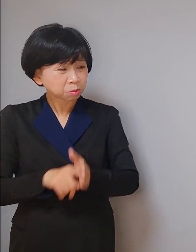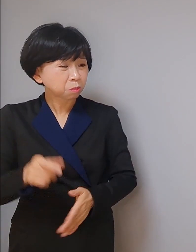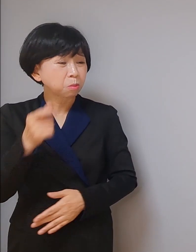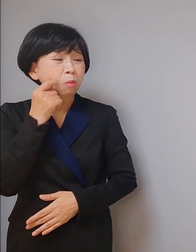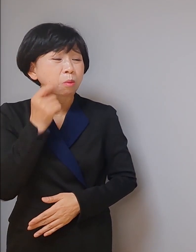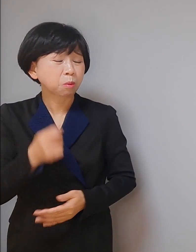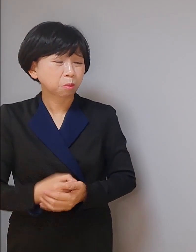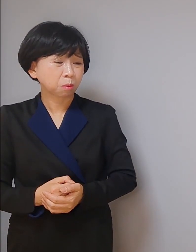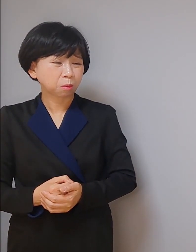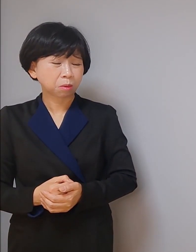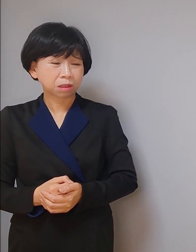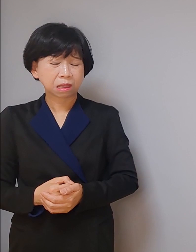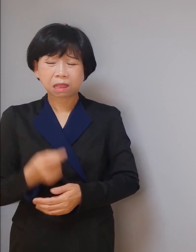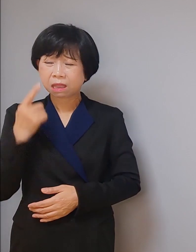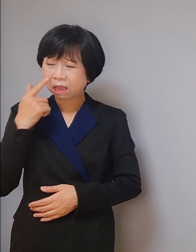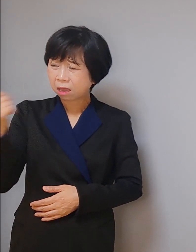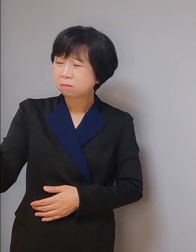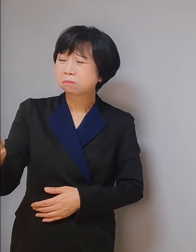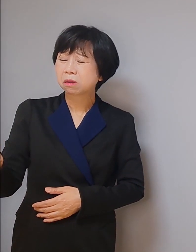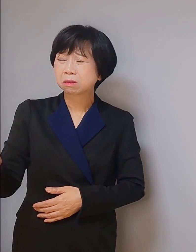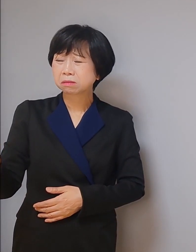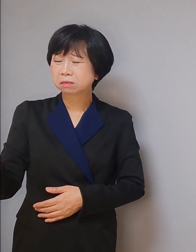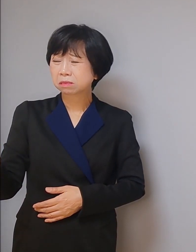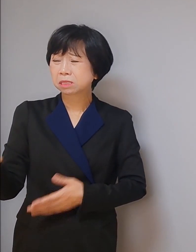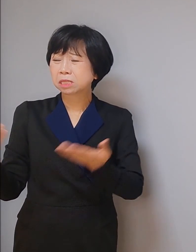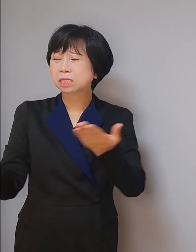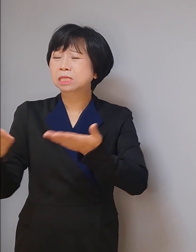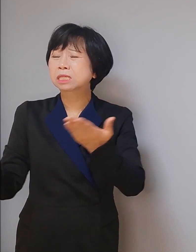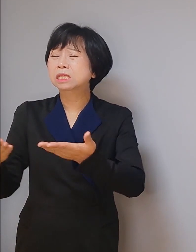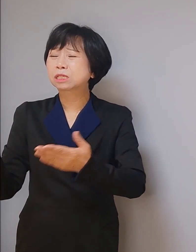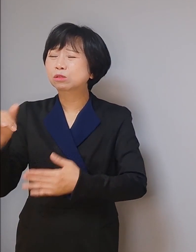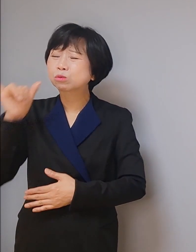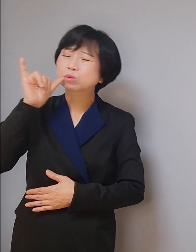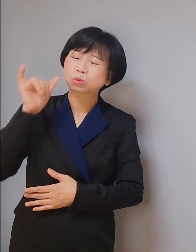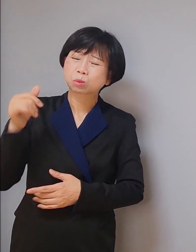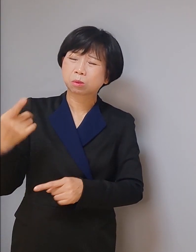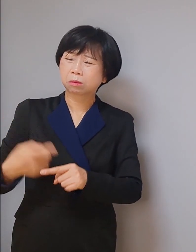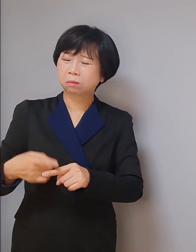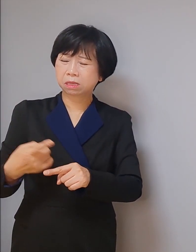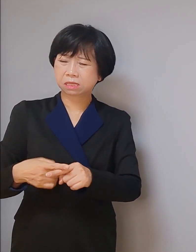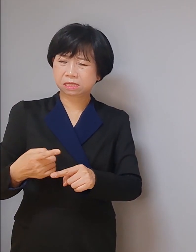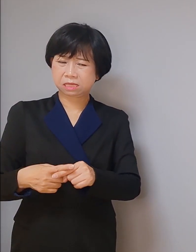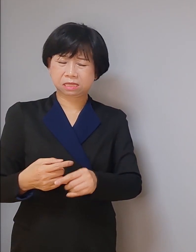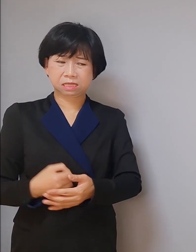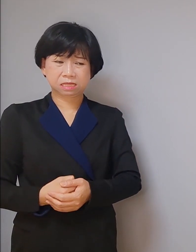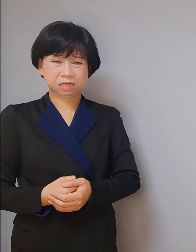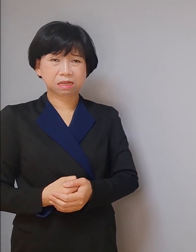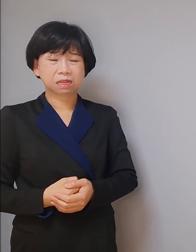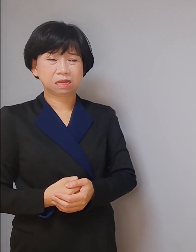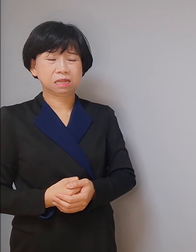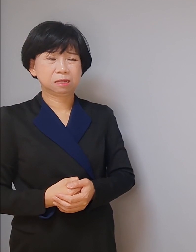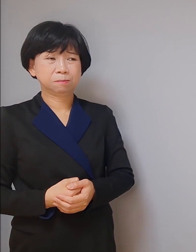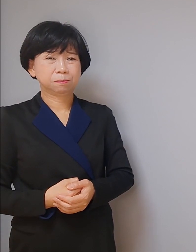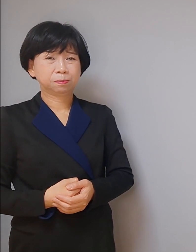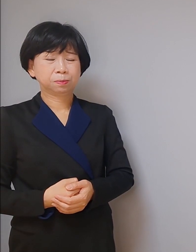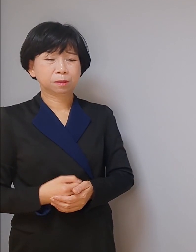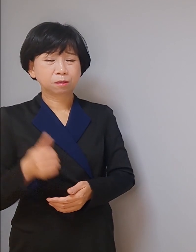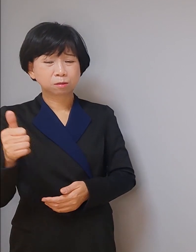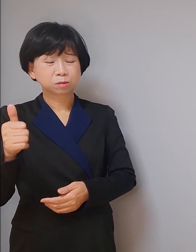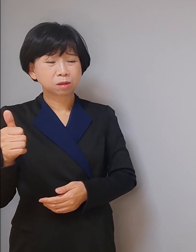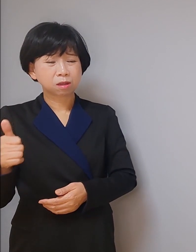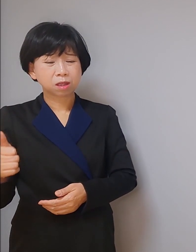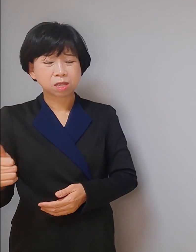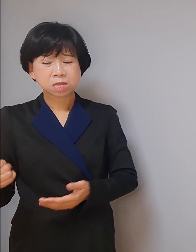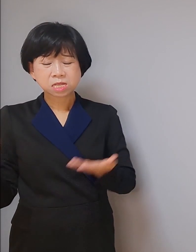일 중독자라는 걸 알고 있는 거죠. 그래서 이 아버지가, 이 주인공이 직장에서 얼마나